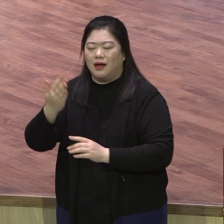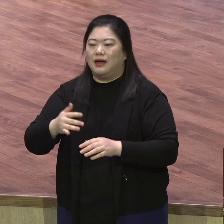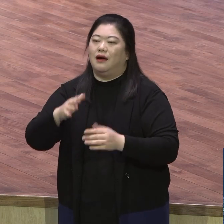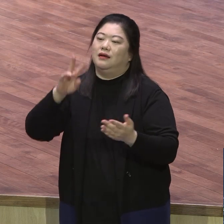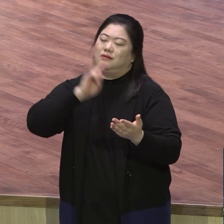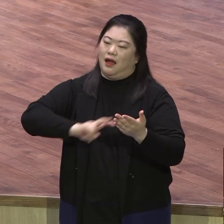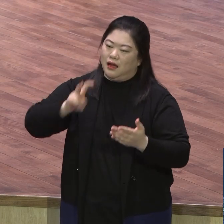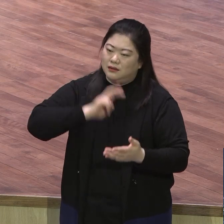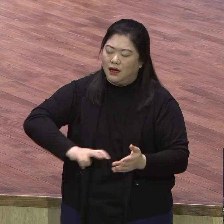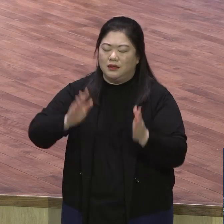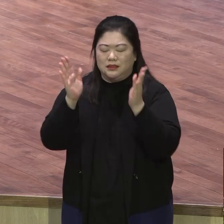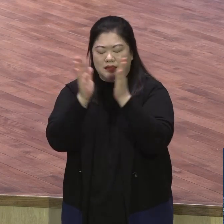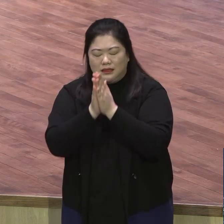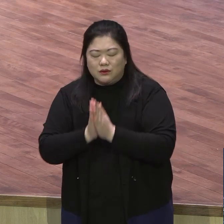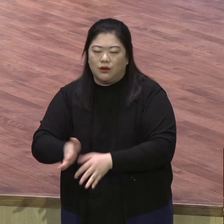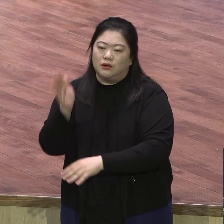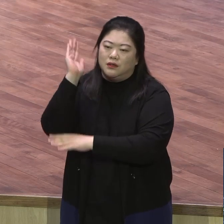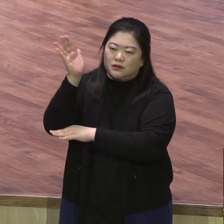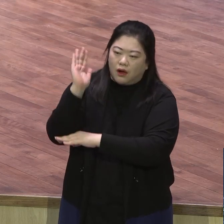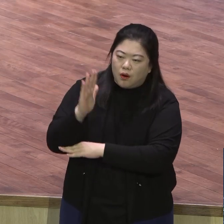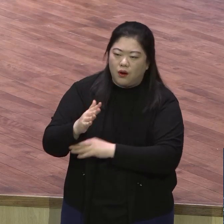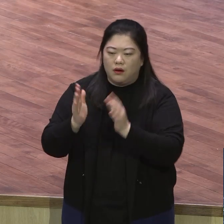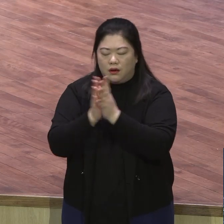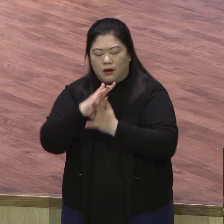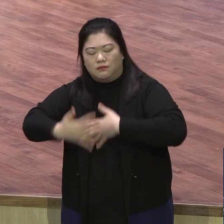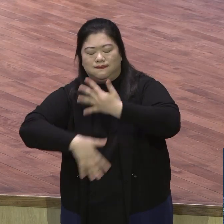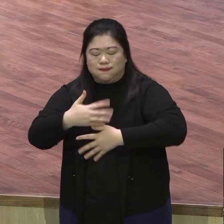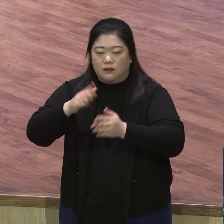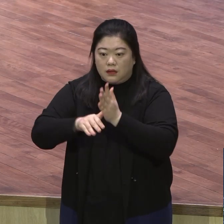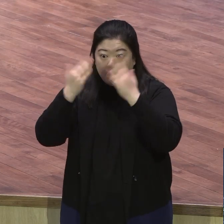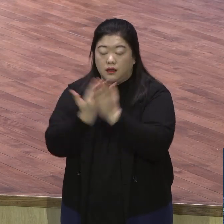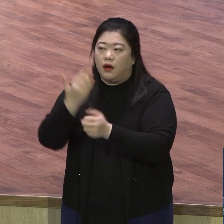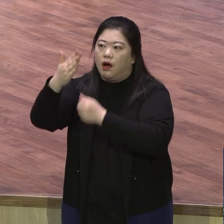하나님을 만나는 행복을 누려는 것이 예배.